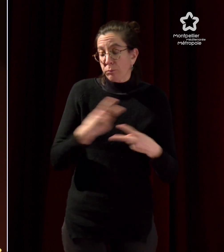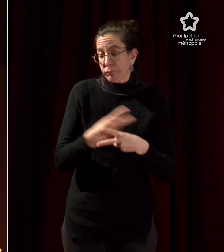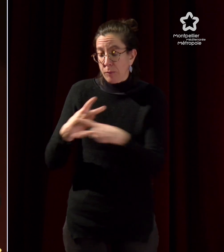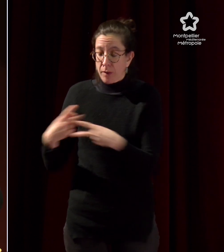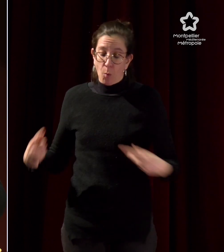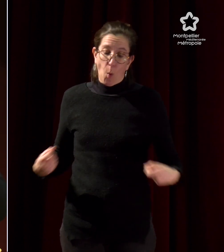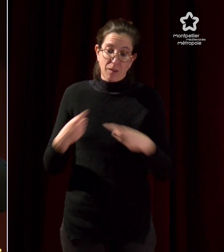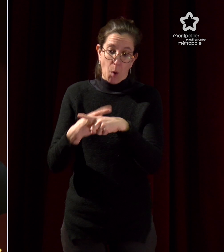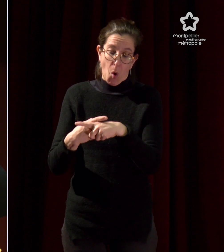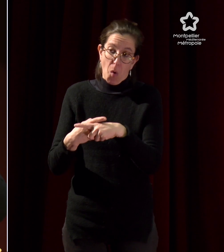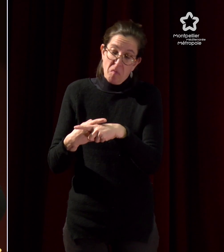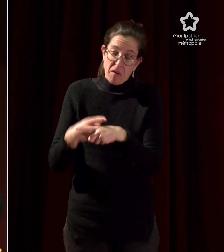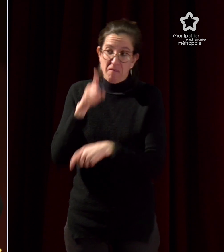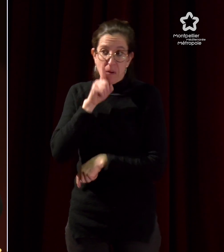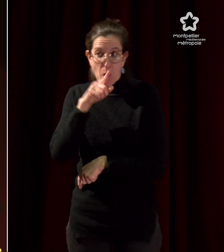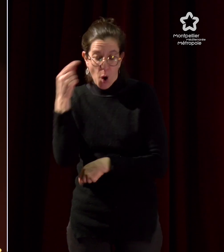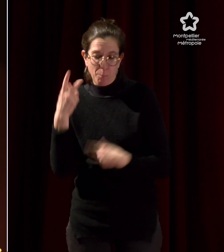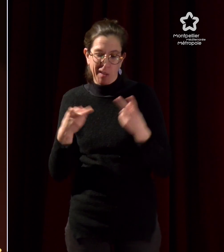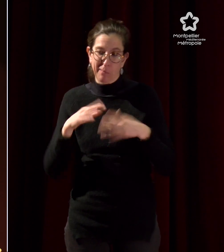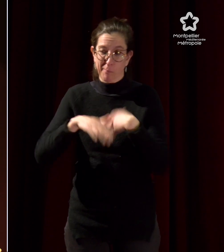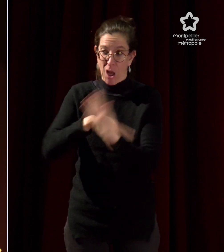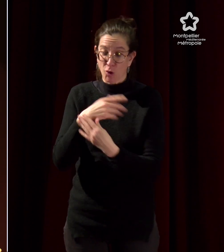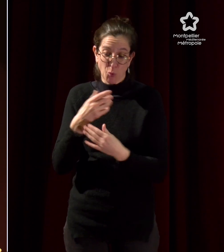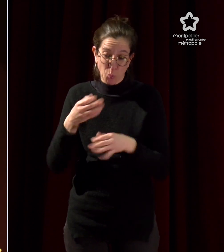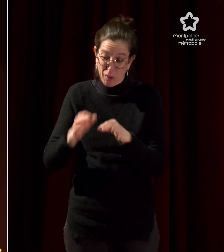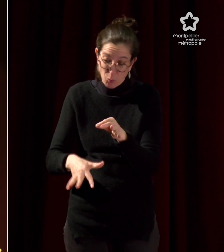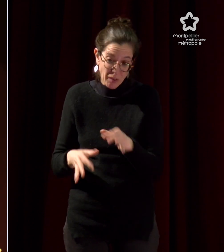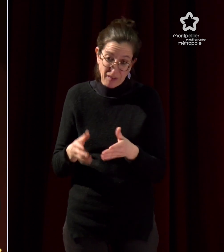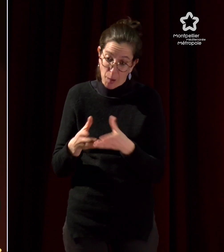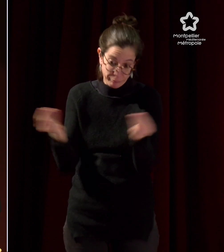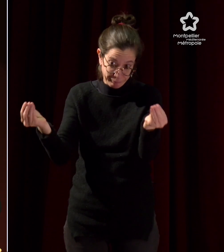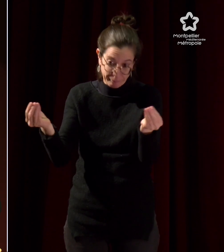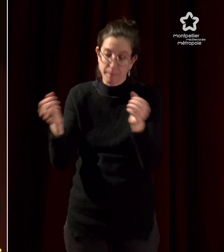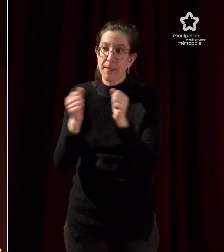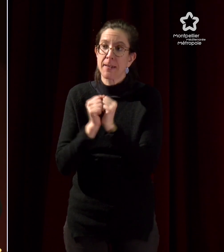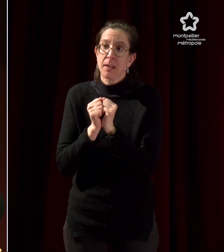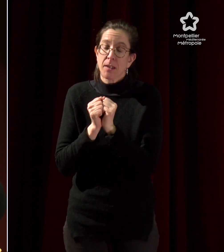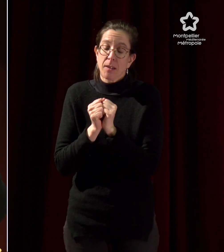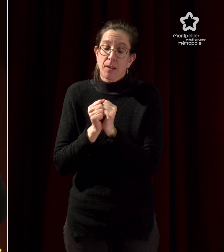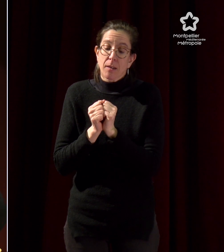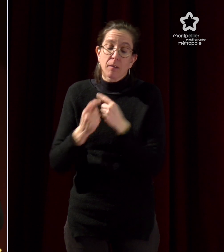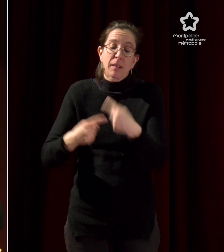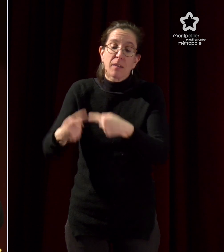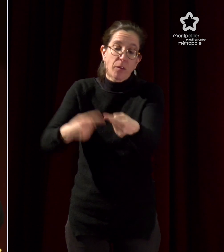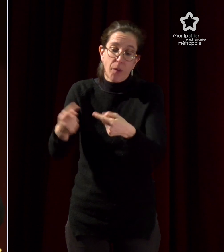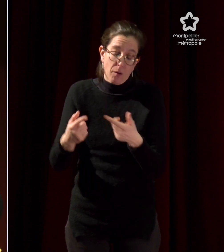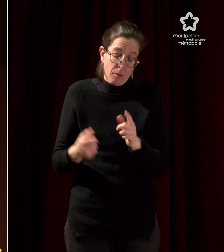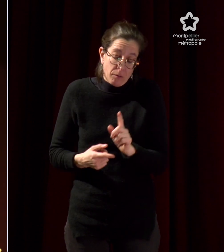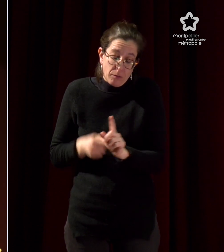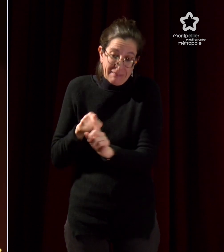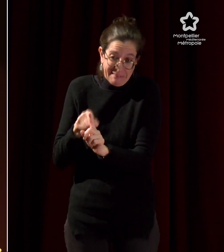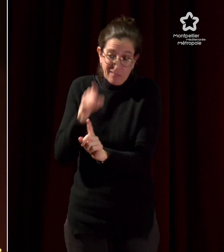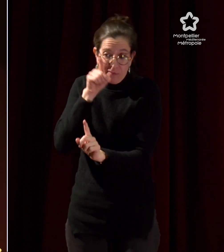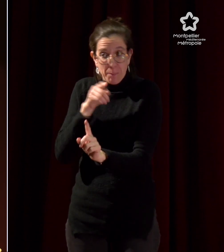avec des hommes, soit il y a eu des mélanges dans les deux sens, mais non survécu que les descendants où c'était la femme